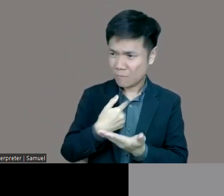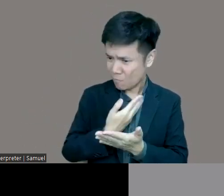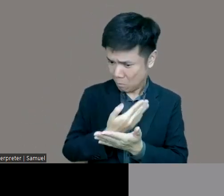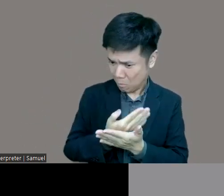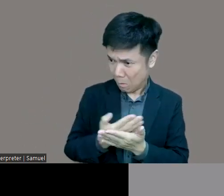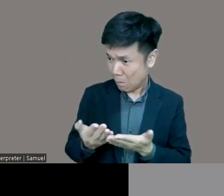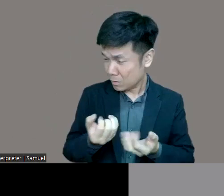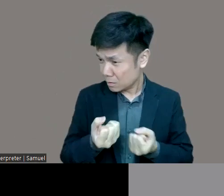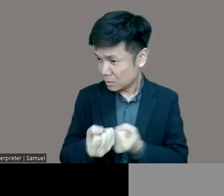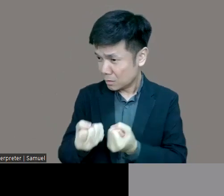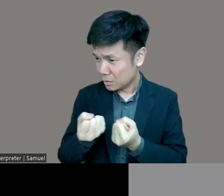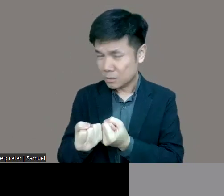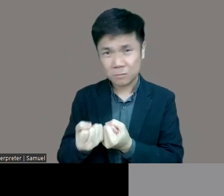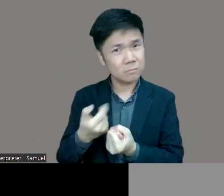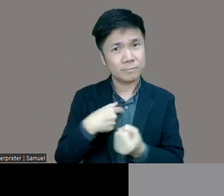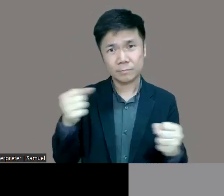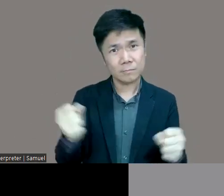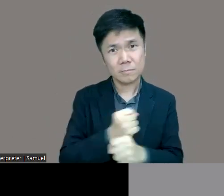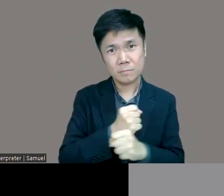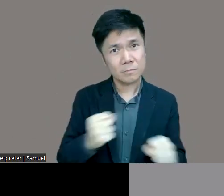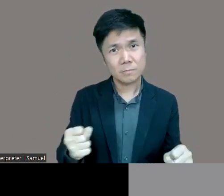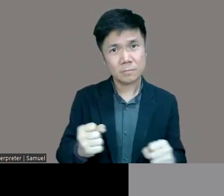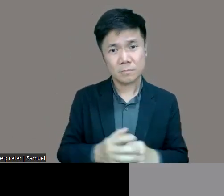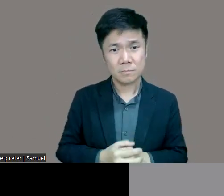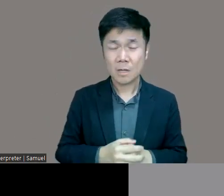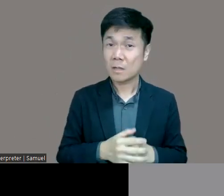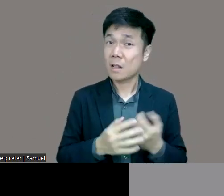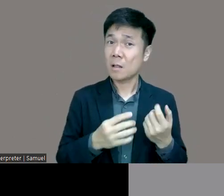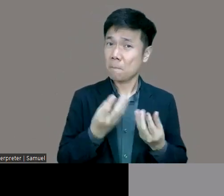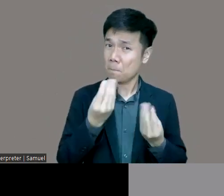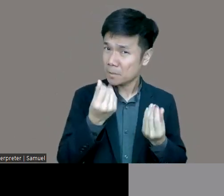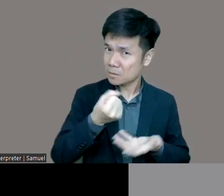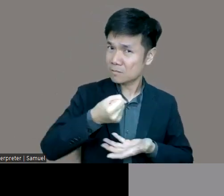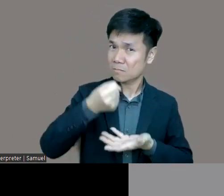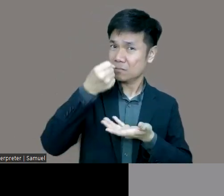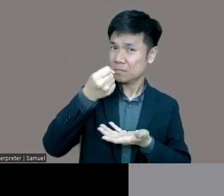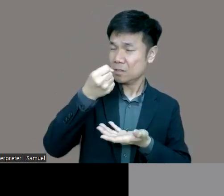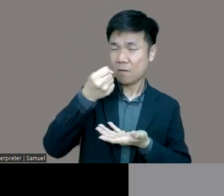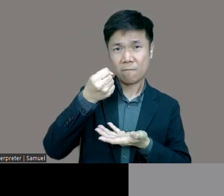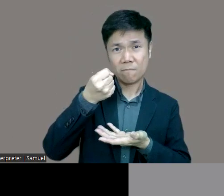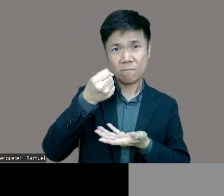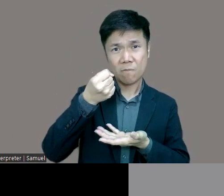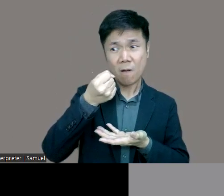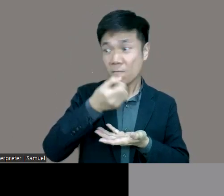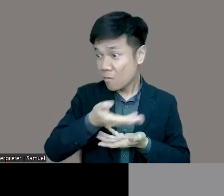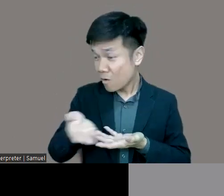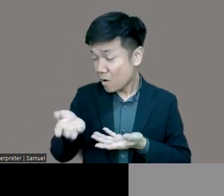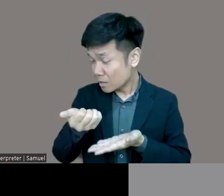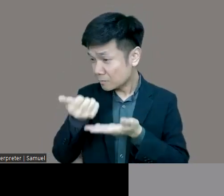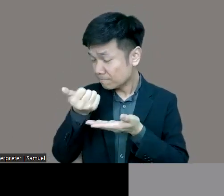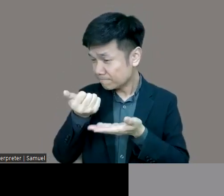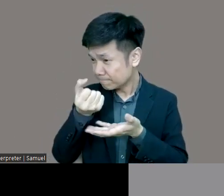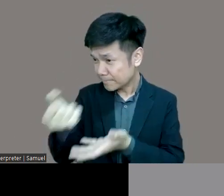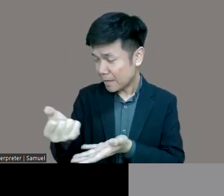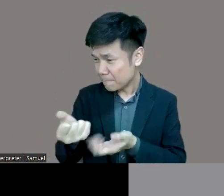limitations. Et aussi la question de ressources pour